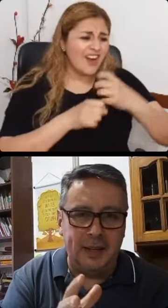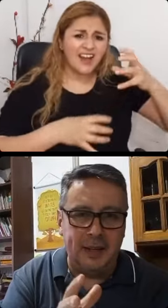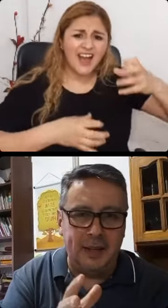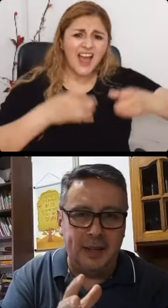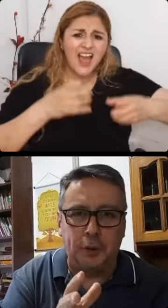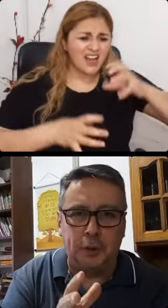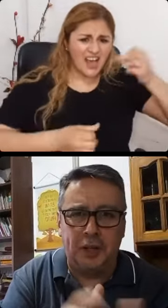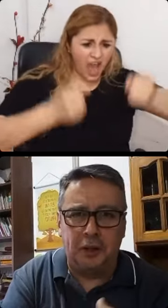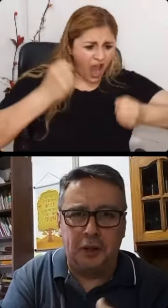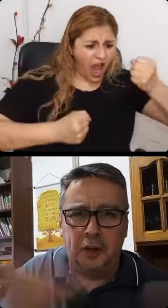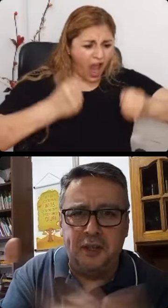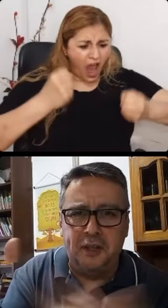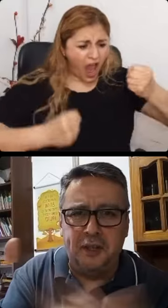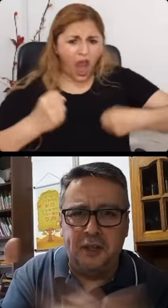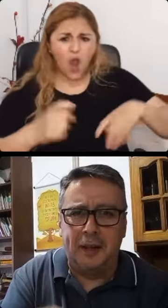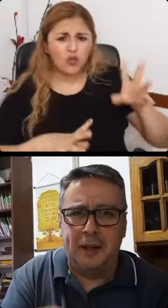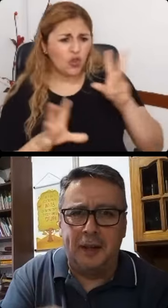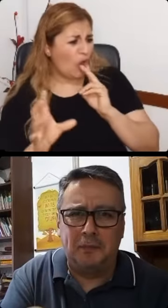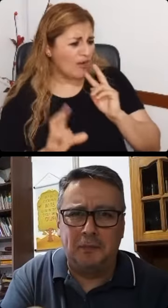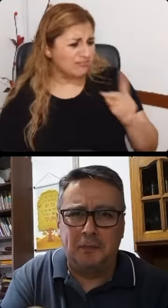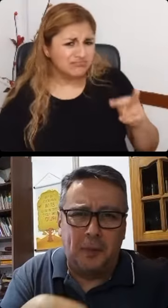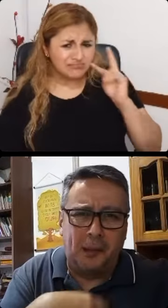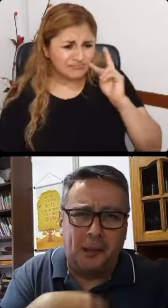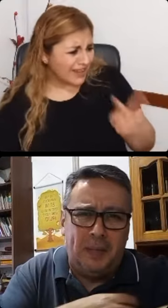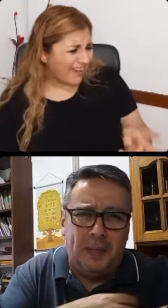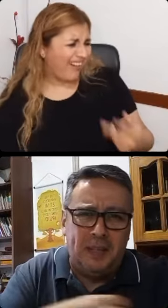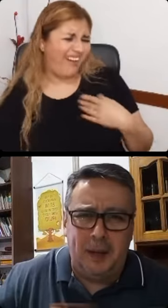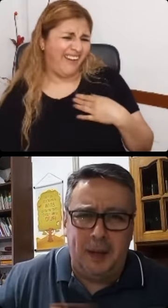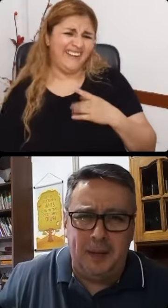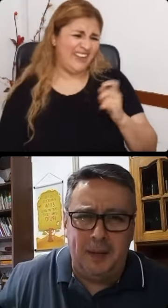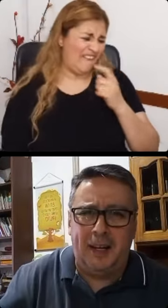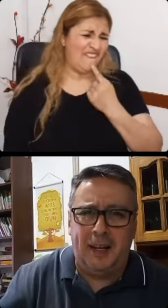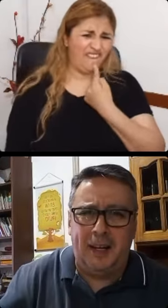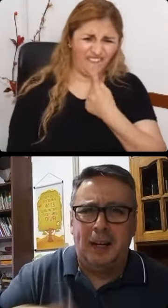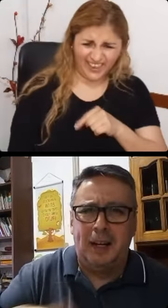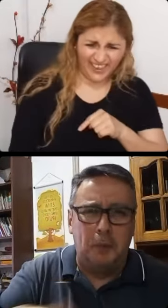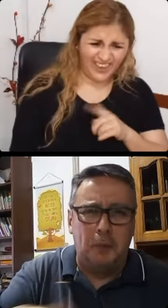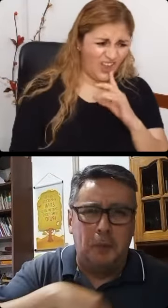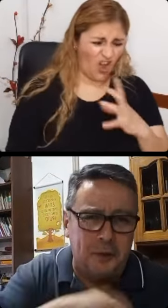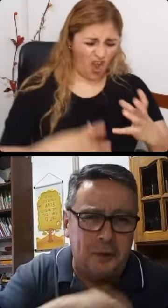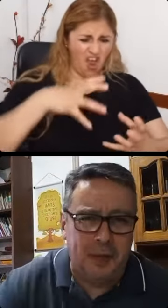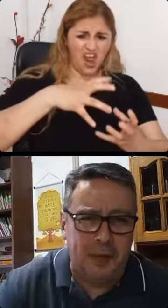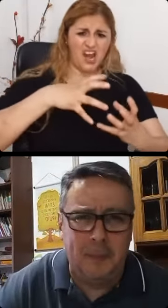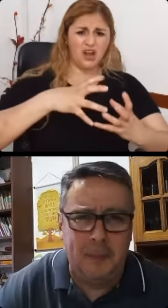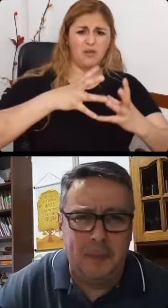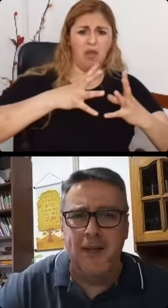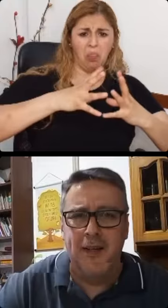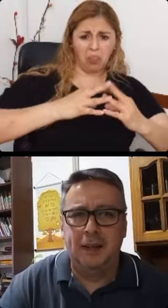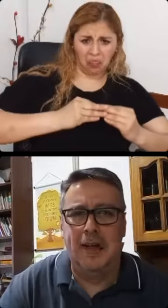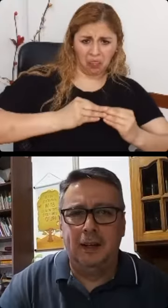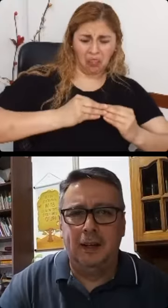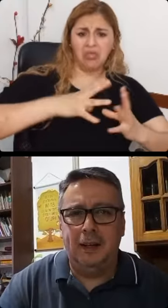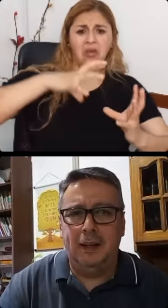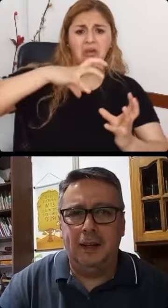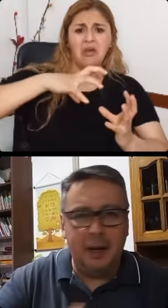y ven ese auto todo lleno de óxido las ruedas pinchadas viejas el motor que no sirve más